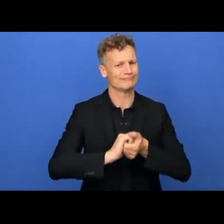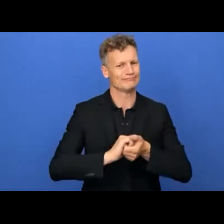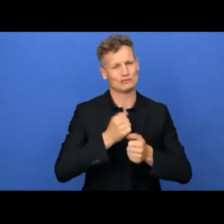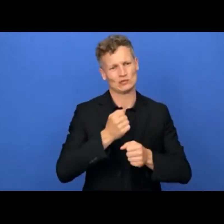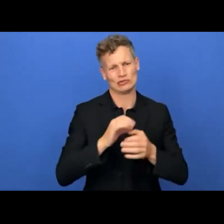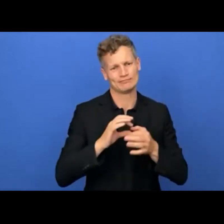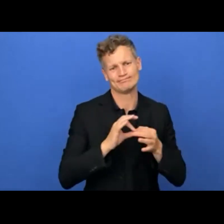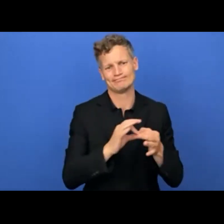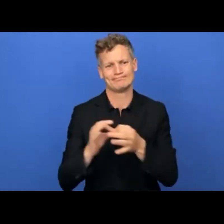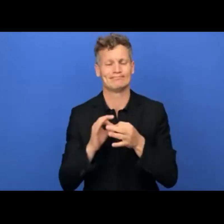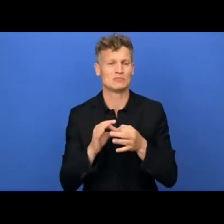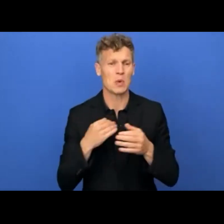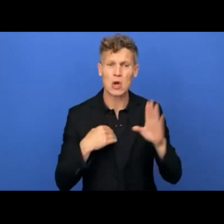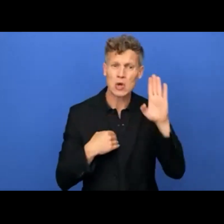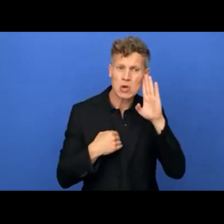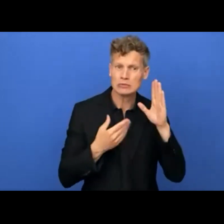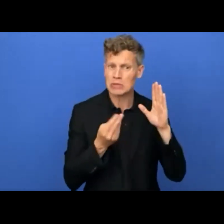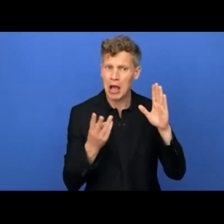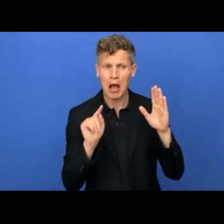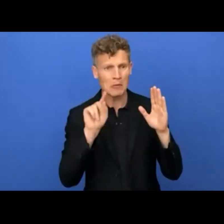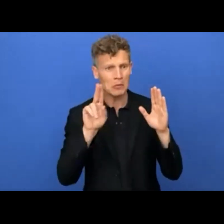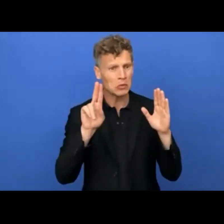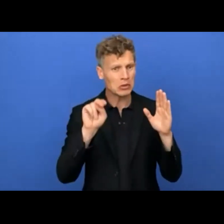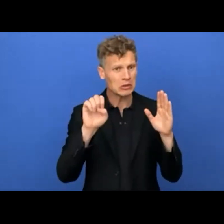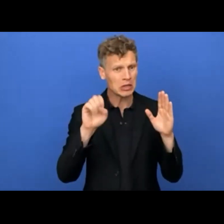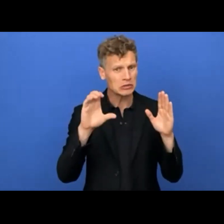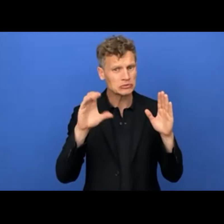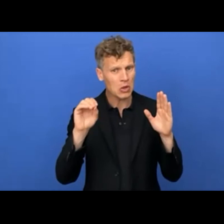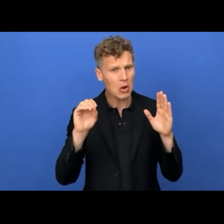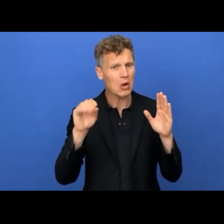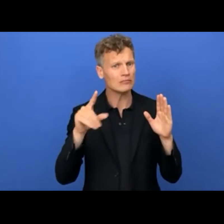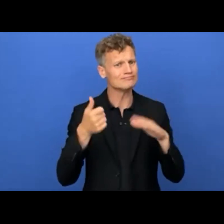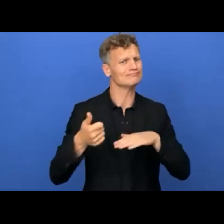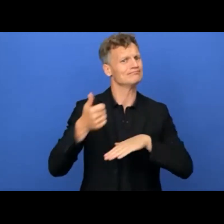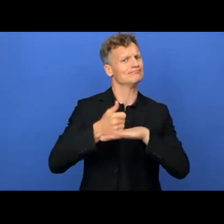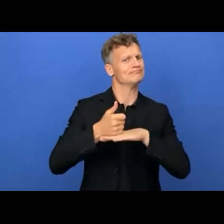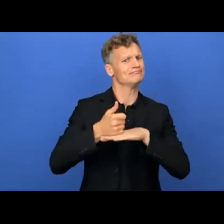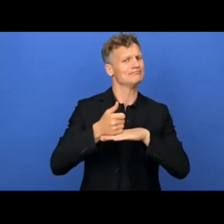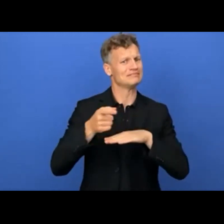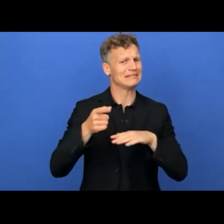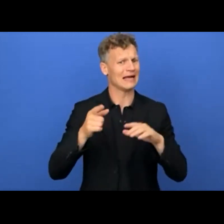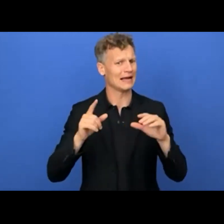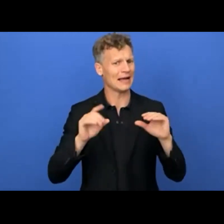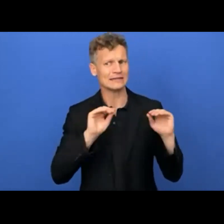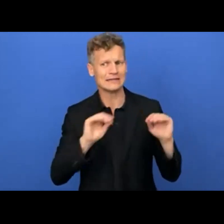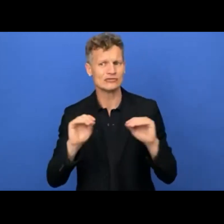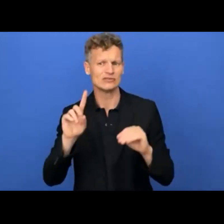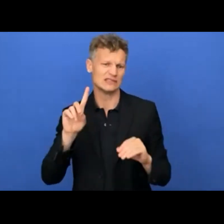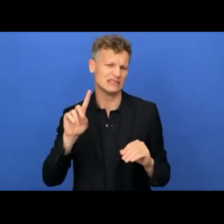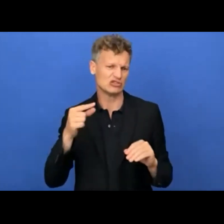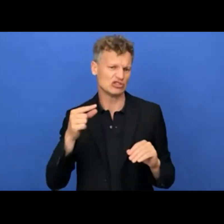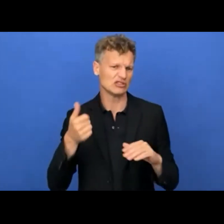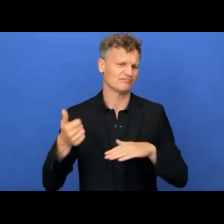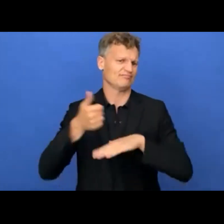devons agir. On a partagé avec nous des expériences qui ont été menées au sein de l'UNESCO